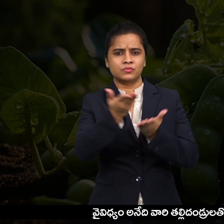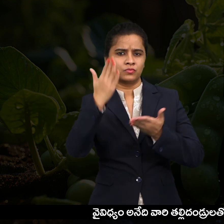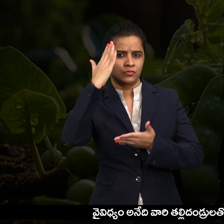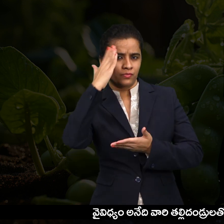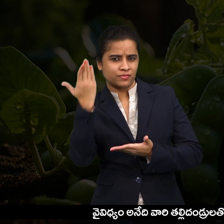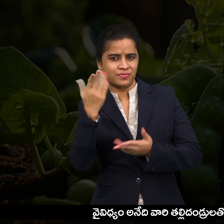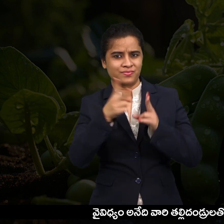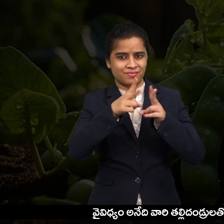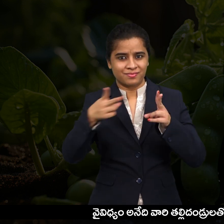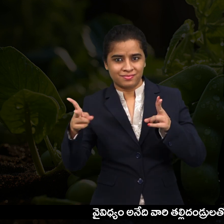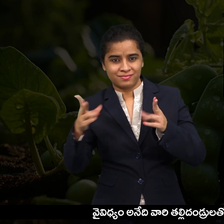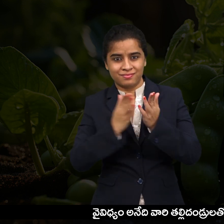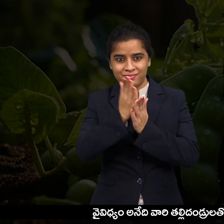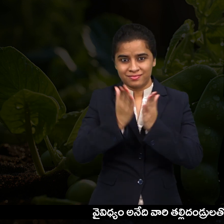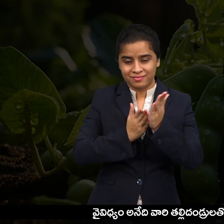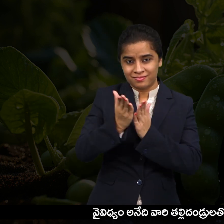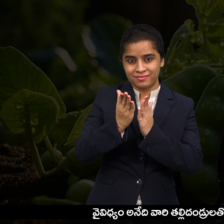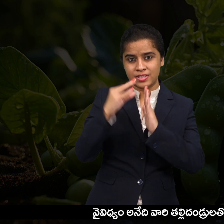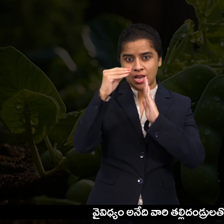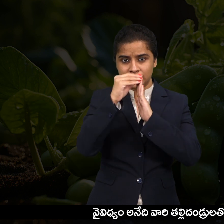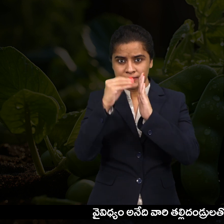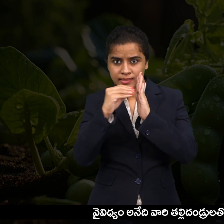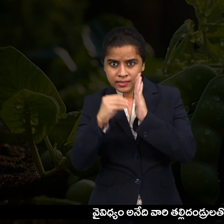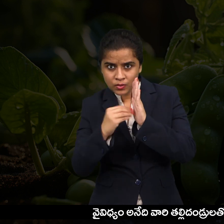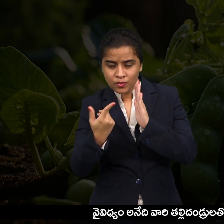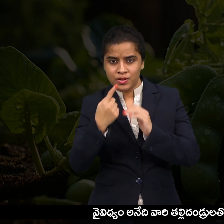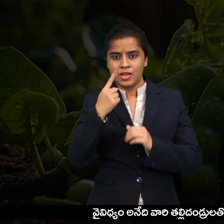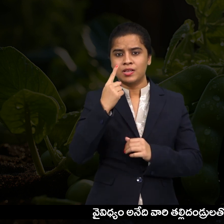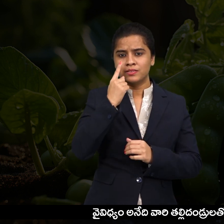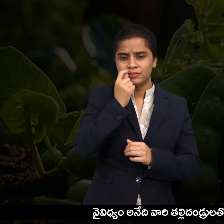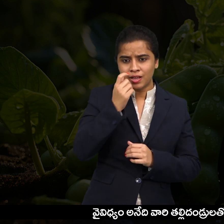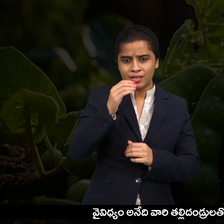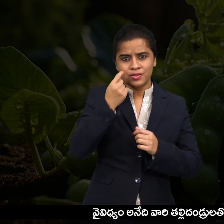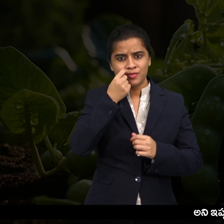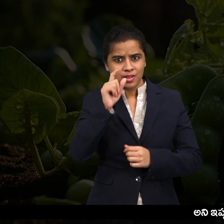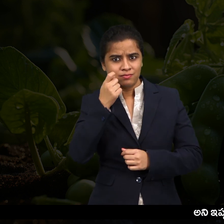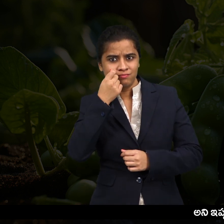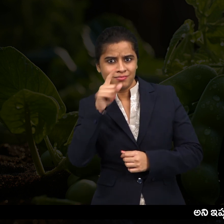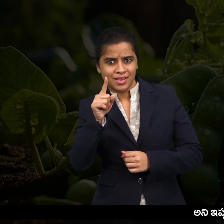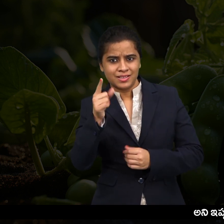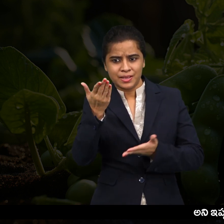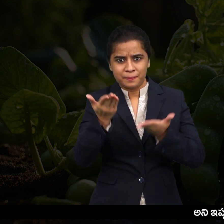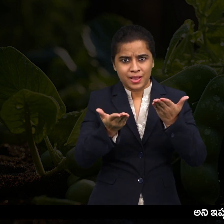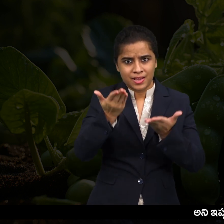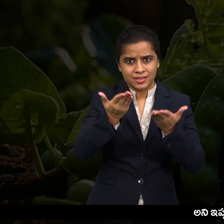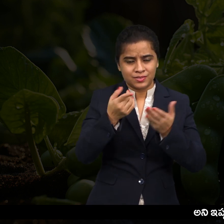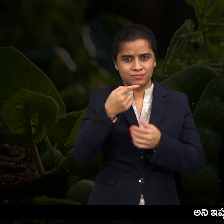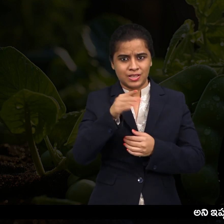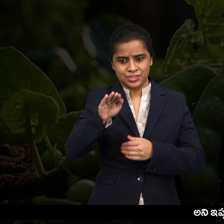వైవిధ్యం అనేది వారి తల్లిదండ్రులతో పోలిస్తే సంతానం యొక్క లక్షణాలలో తేడా అని ఇప్పుడు మీకు